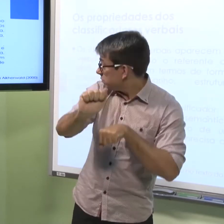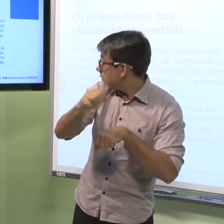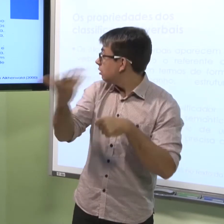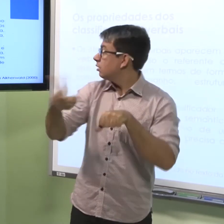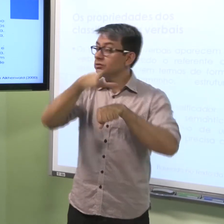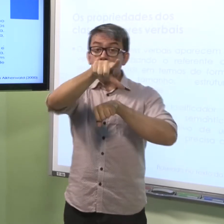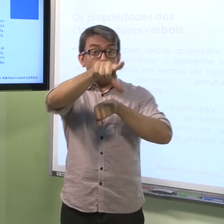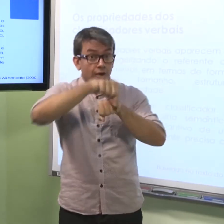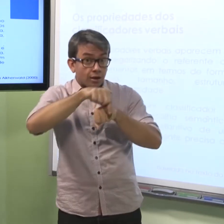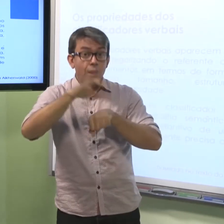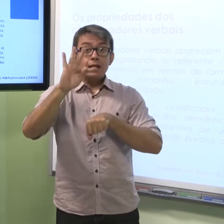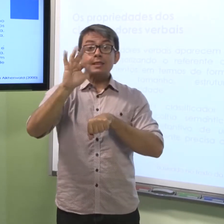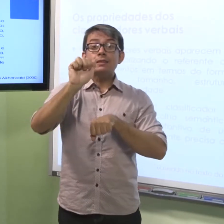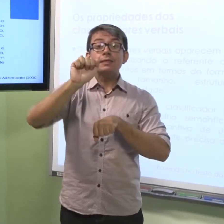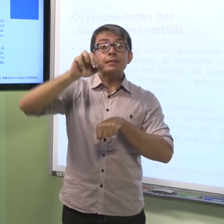à consistência,